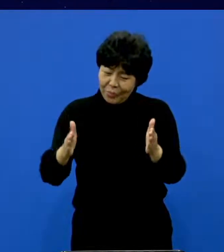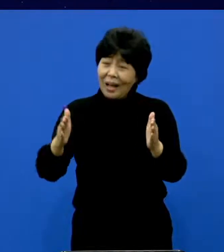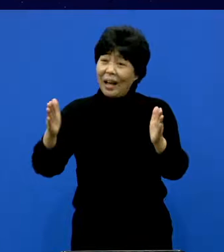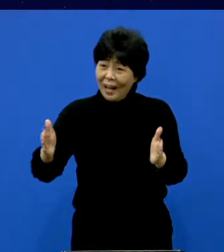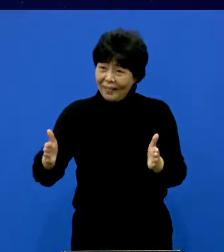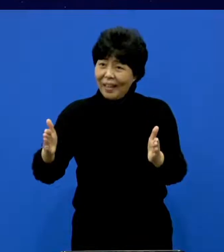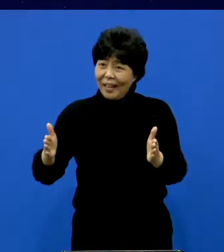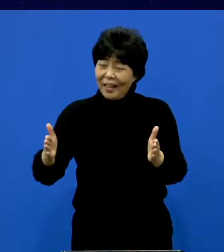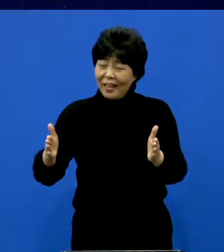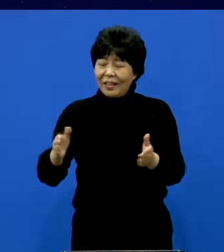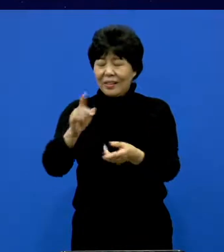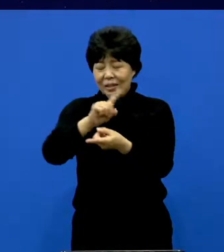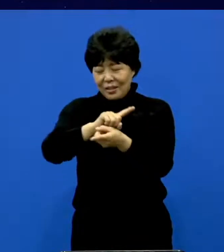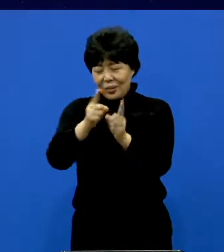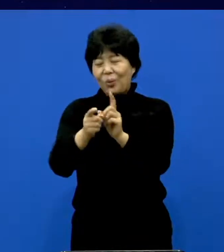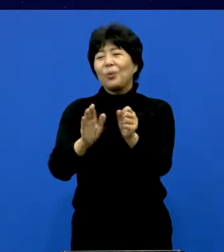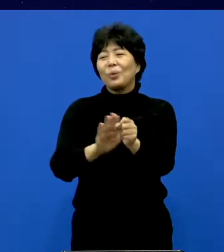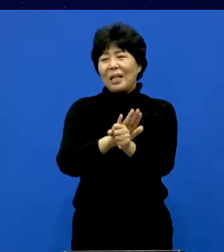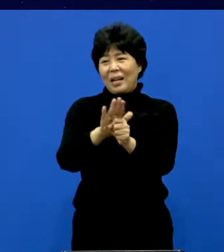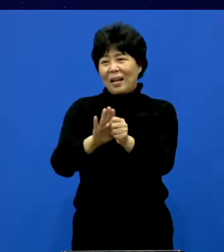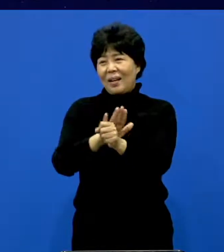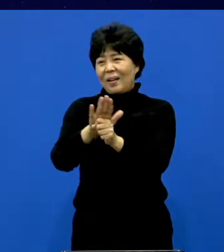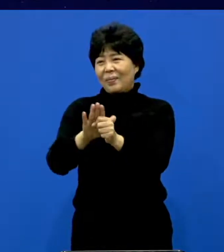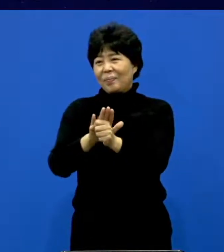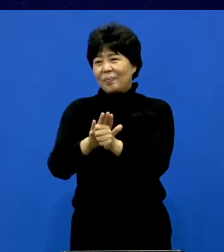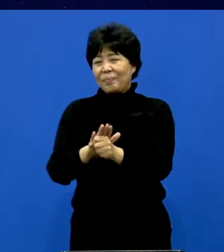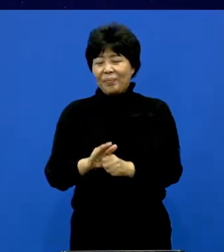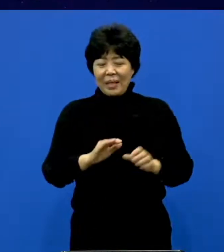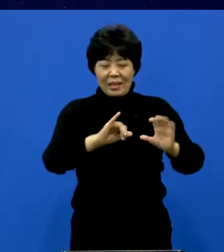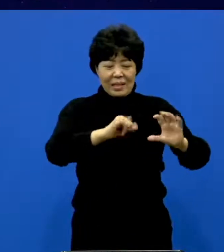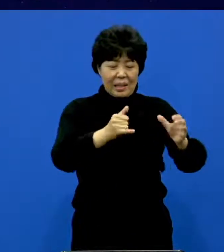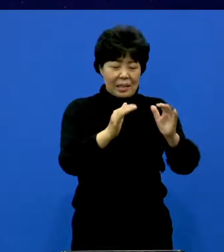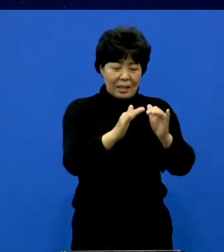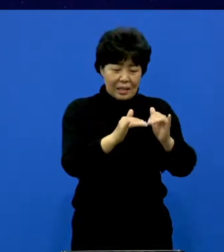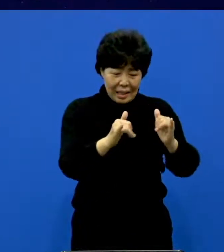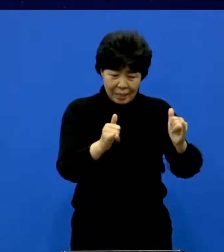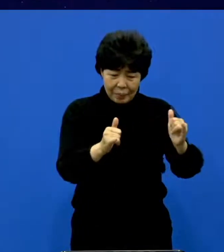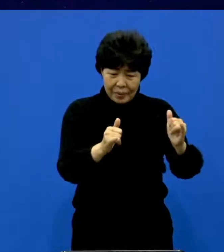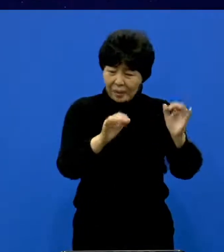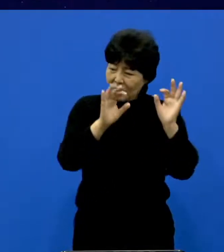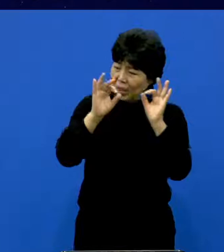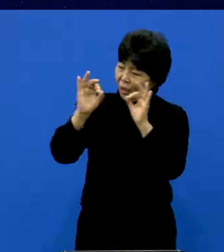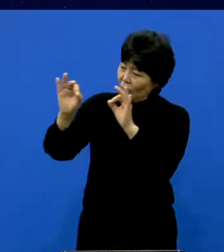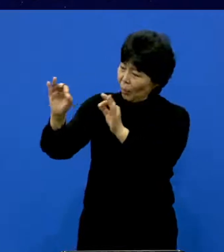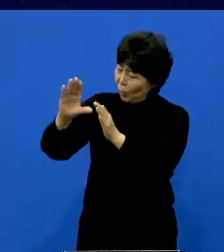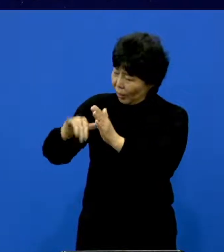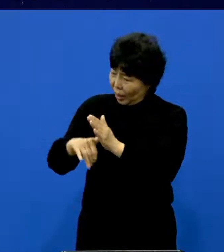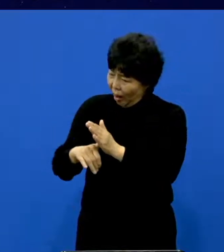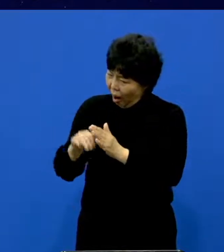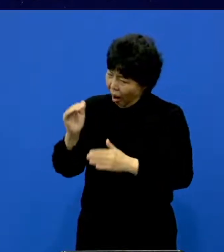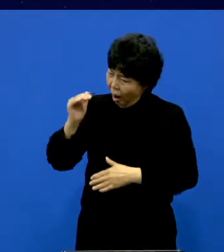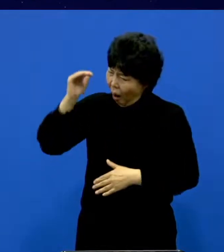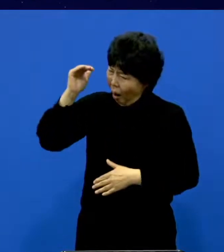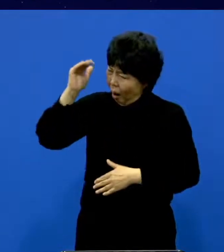그리고 세상 속에서 세상 사람들이 도무지 근접할 수 없는 격조 있는 삶을